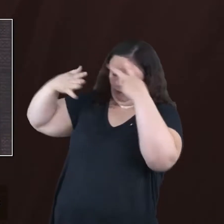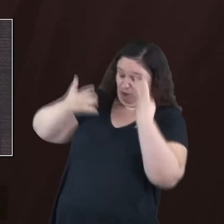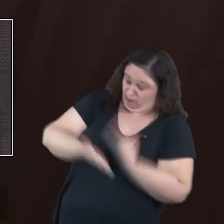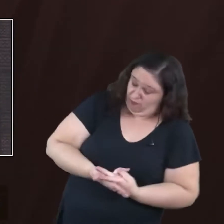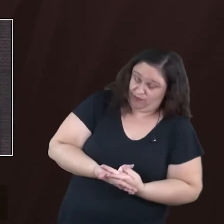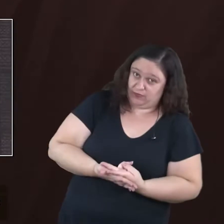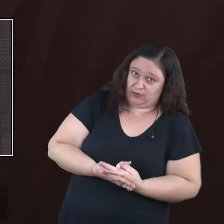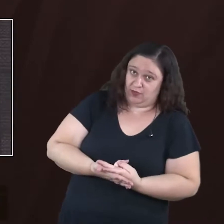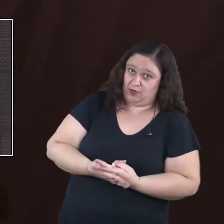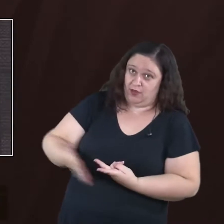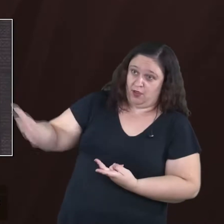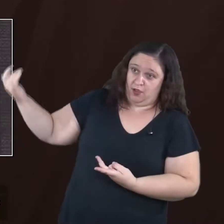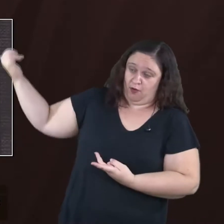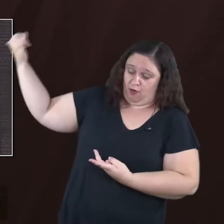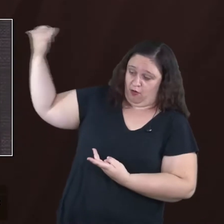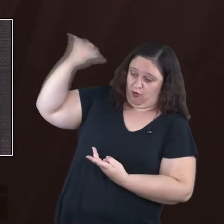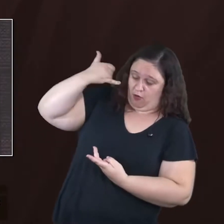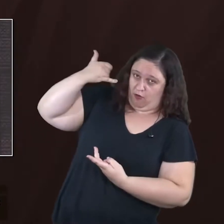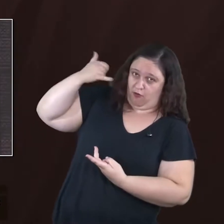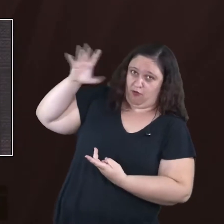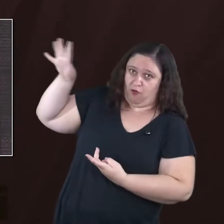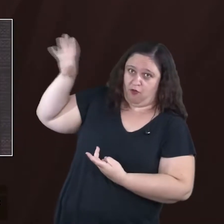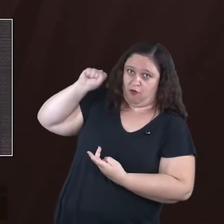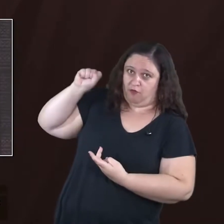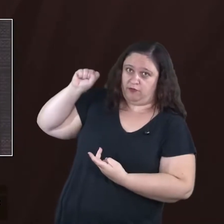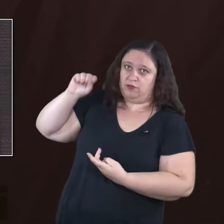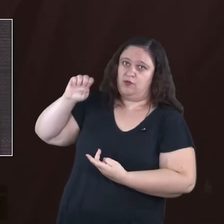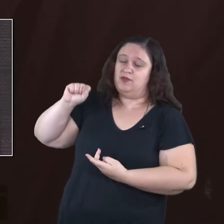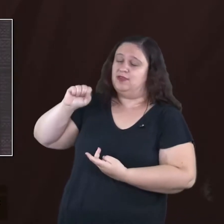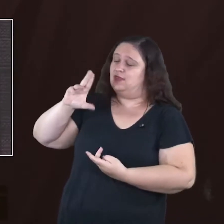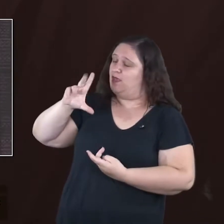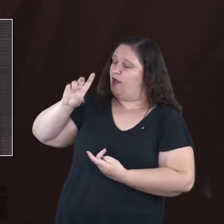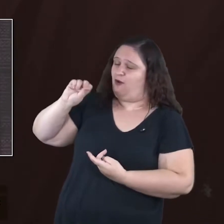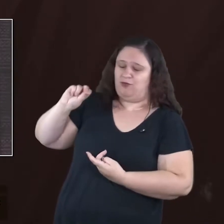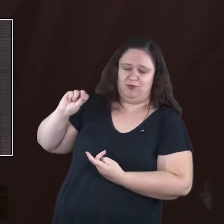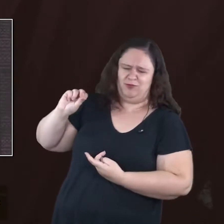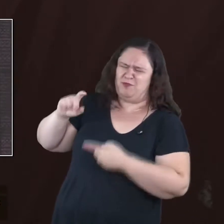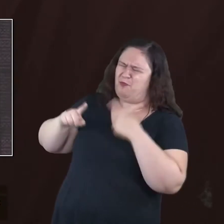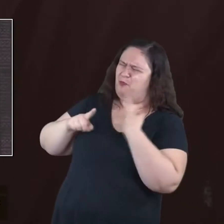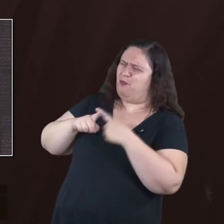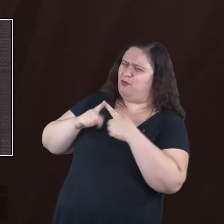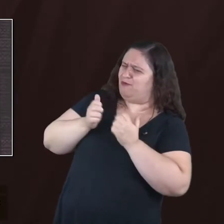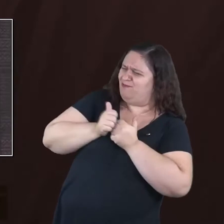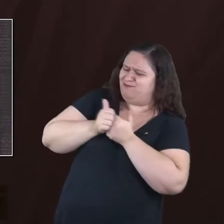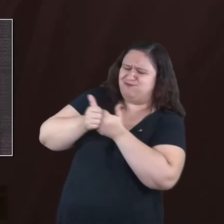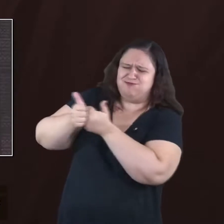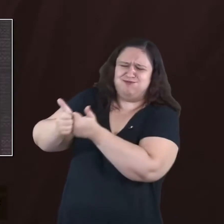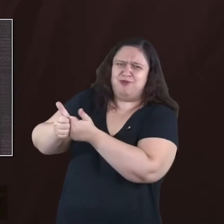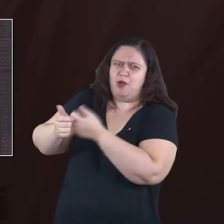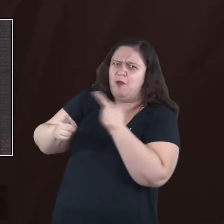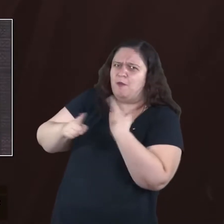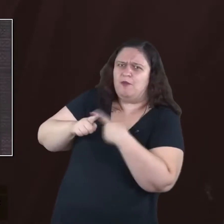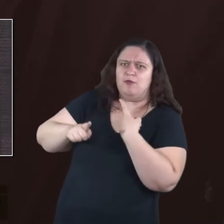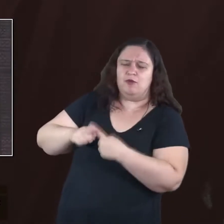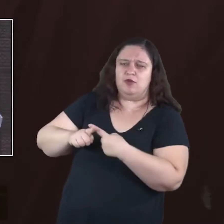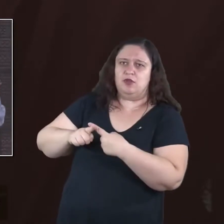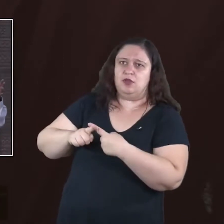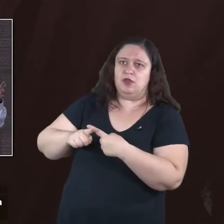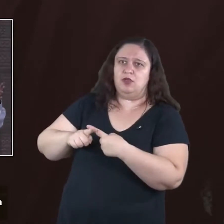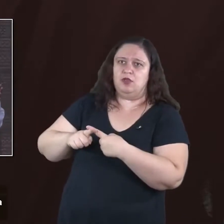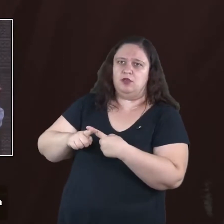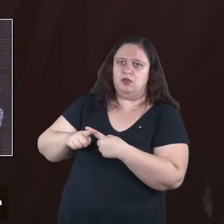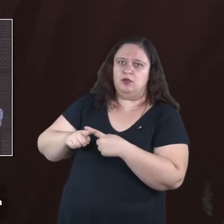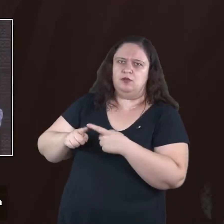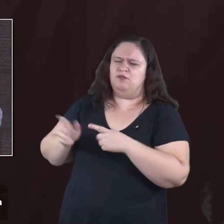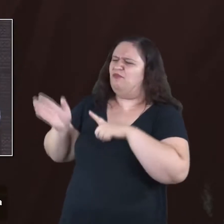ouviu uma voz que lhe dizia: Saulo, Saulo, por que me persegues? Ele